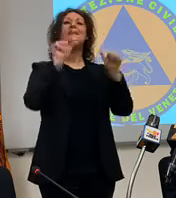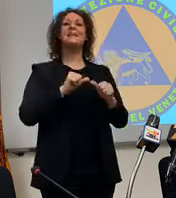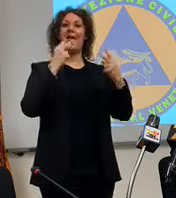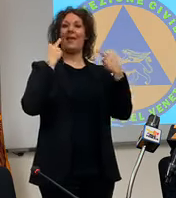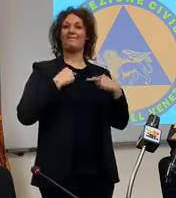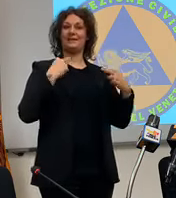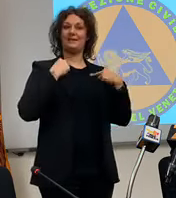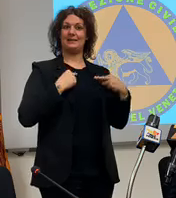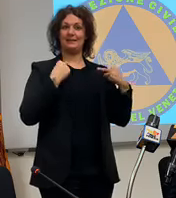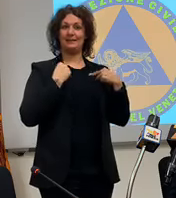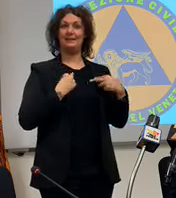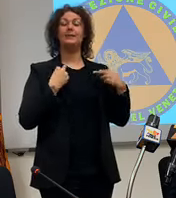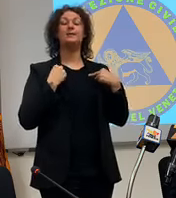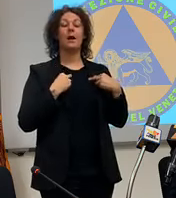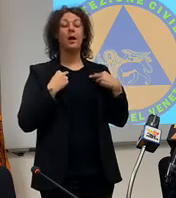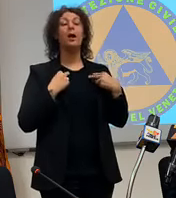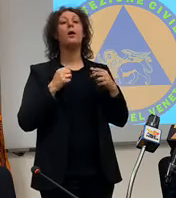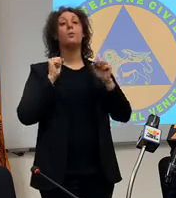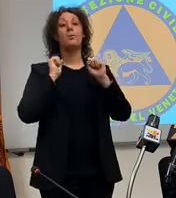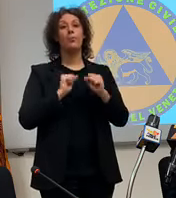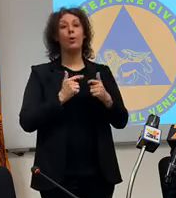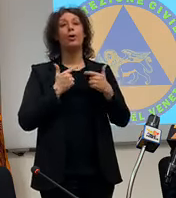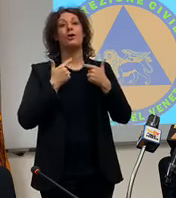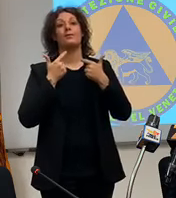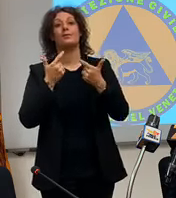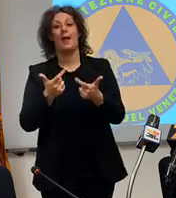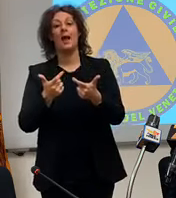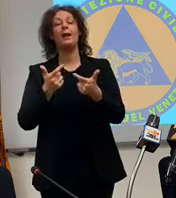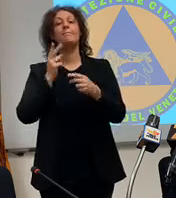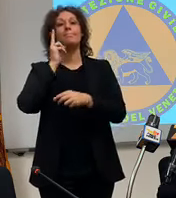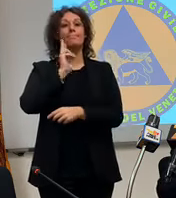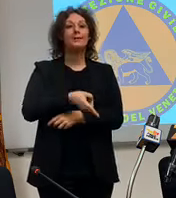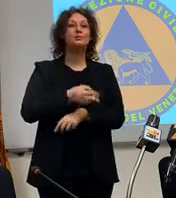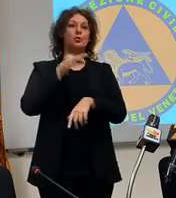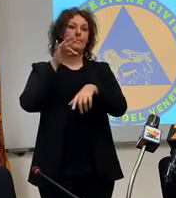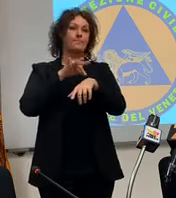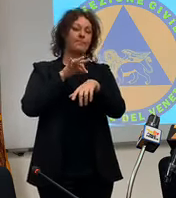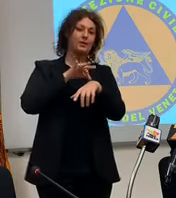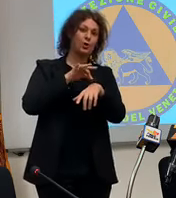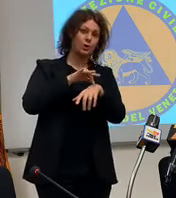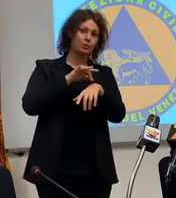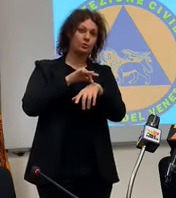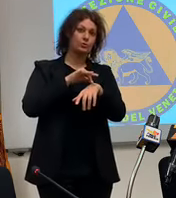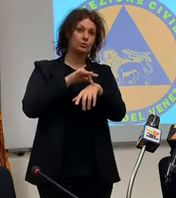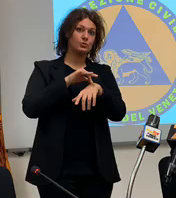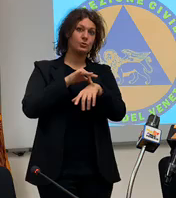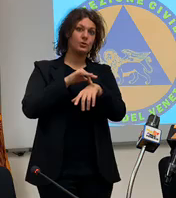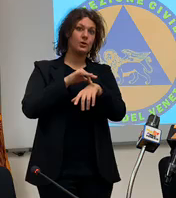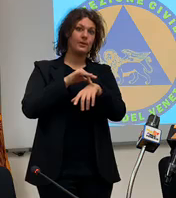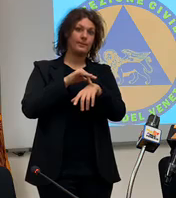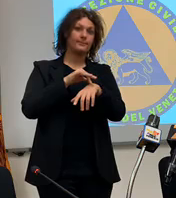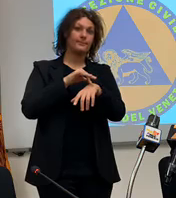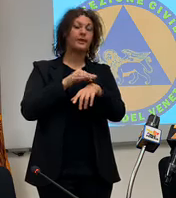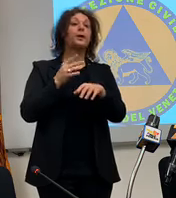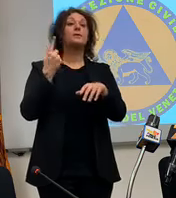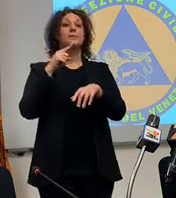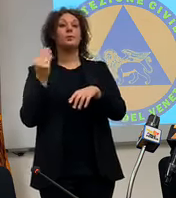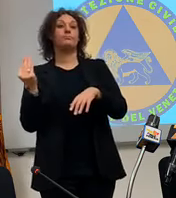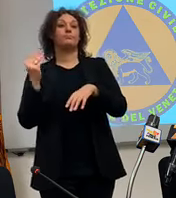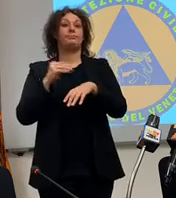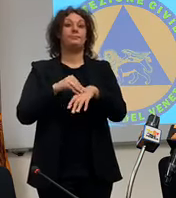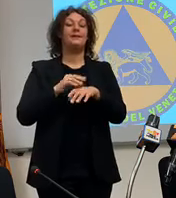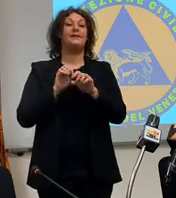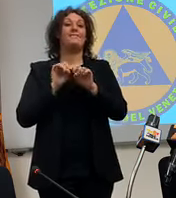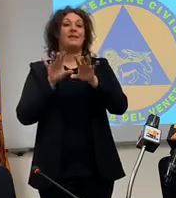purtroppo poi possono aggravare anche la patologia invece che ha ha un natura infettiva Ecco